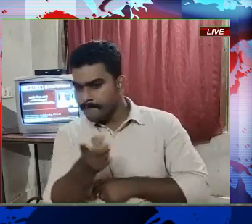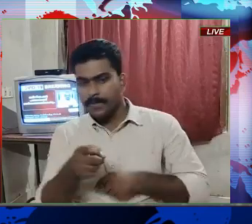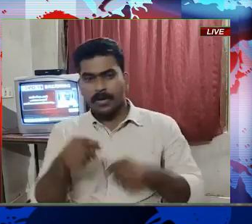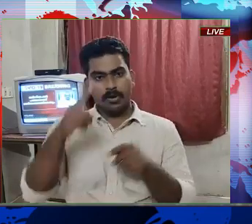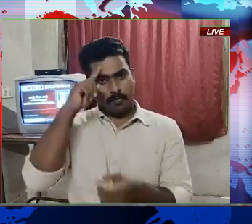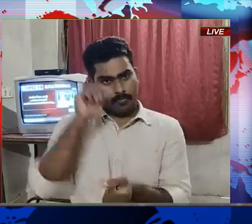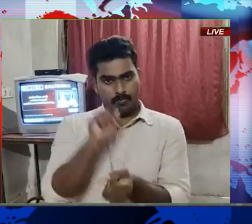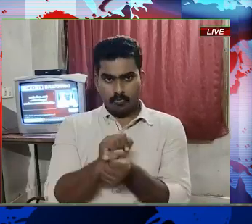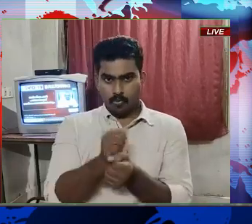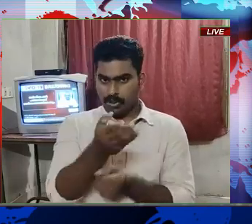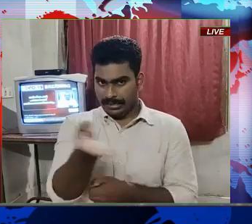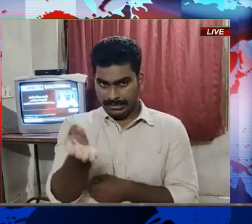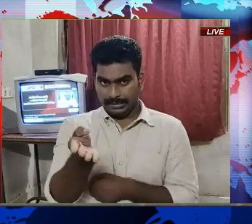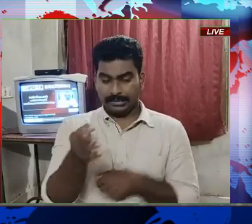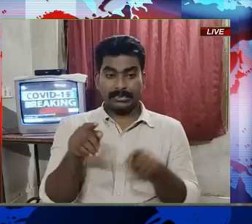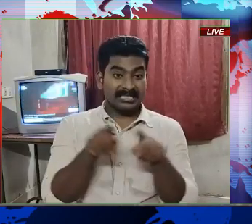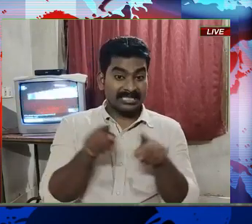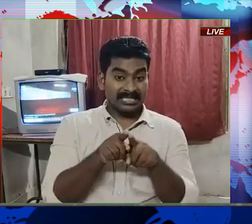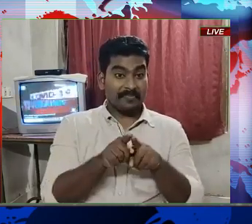അവർക്കും